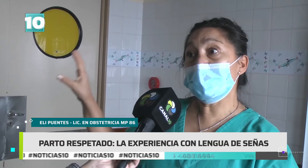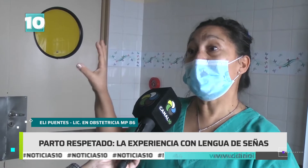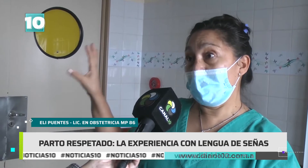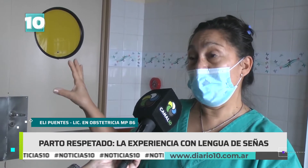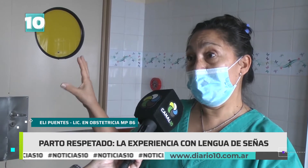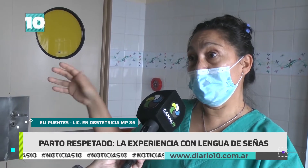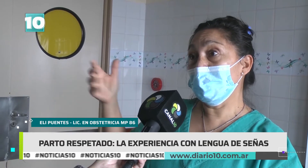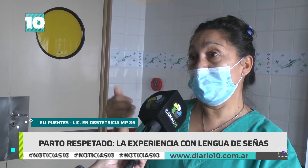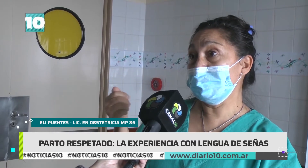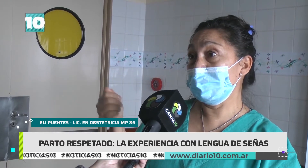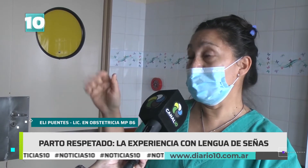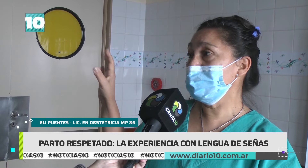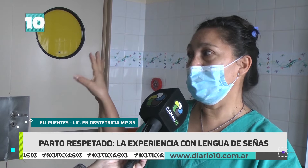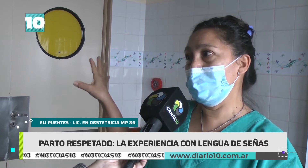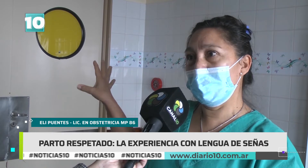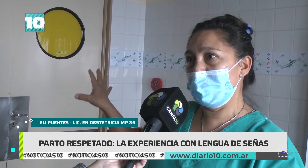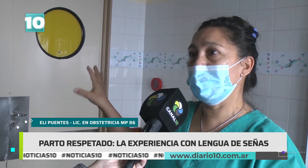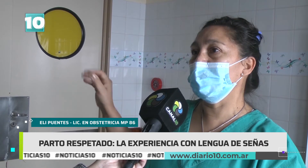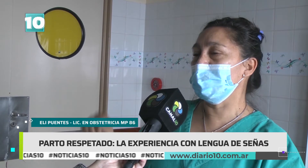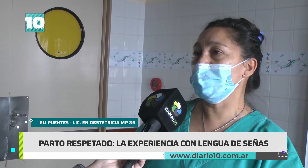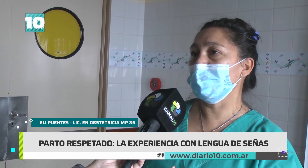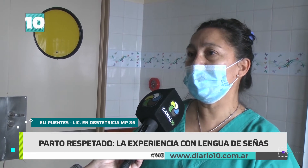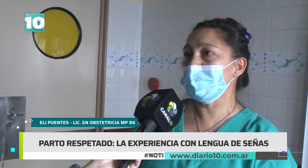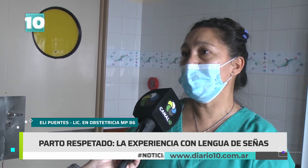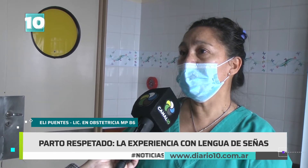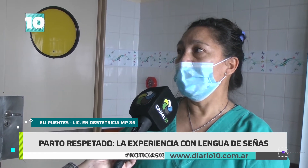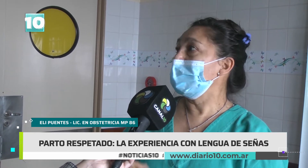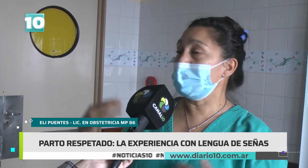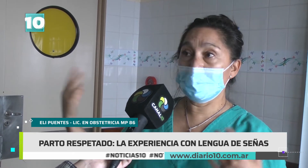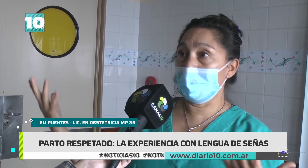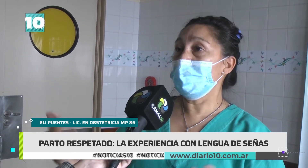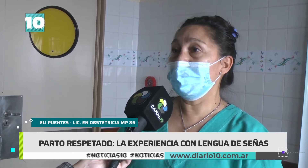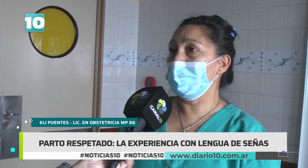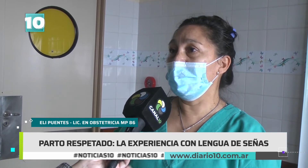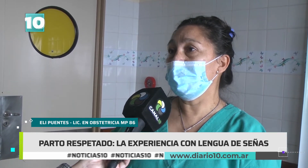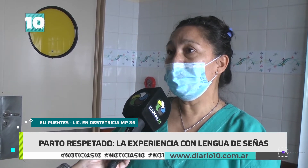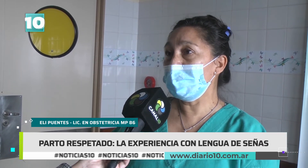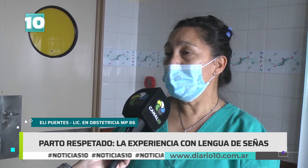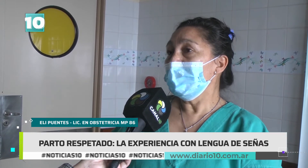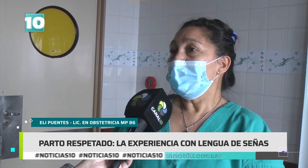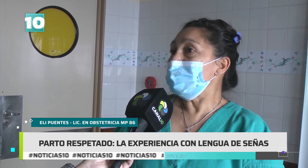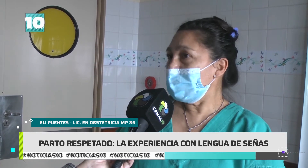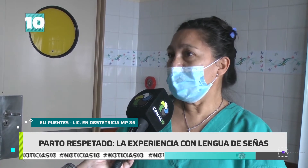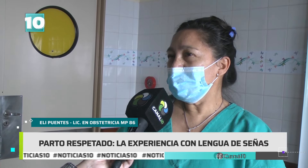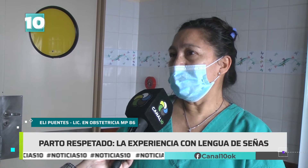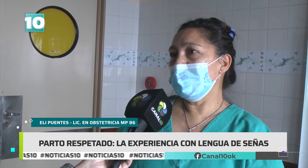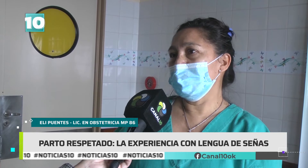pendiente el alfabeto en señas, en una pared de nuestro centro obstétrico y también en alguna pared del hospital. Así que eso es